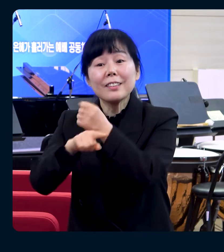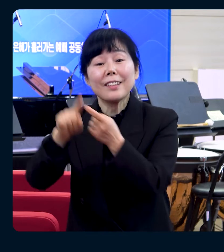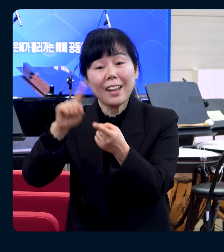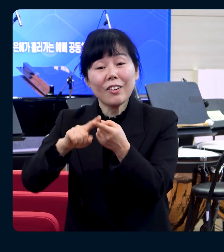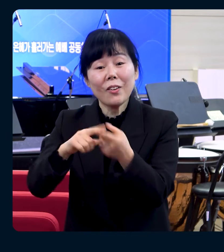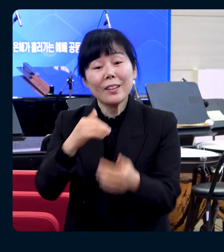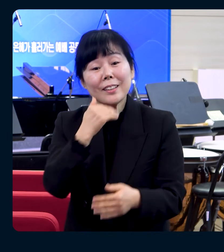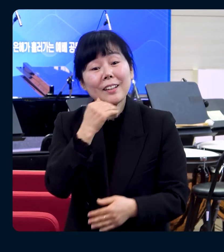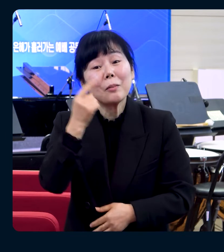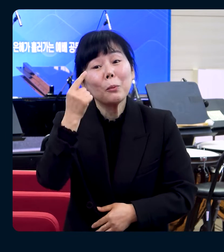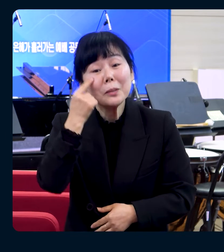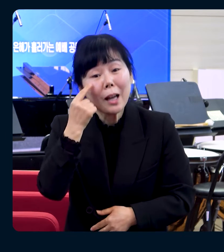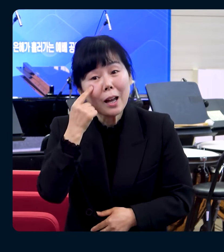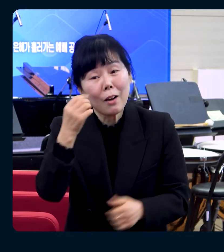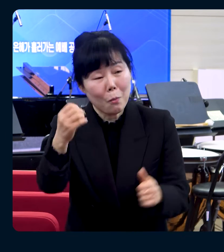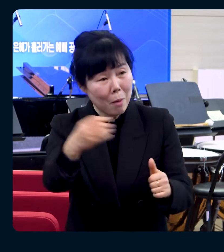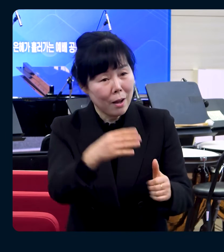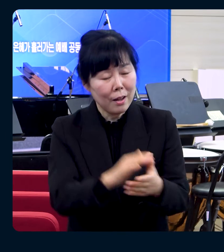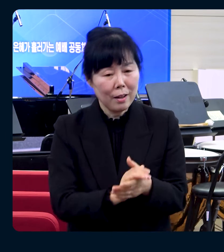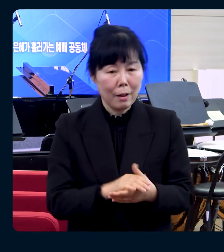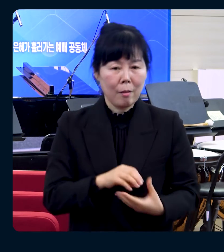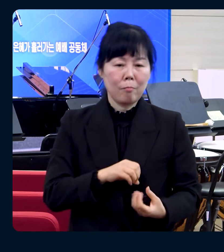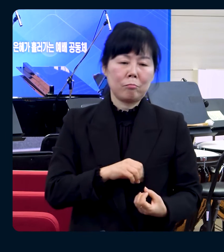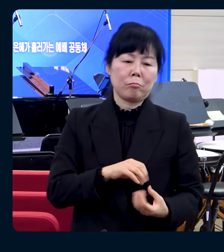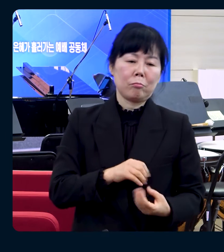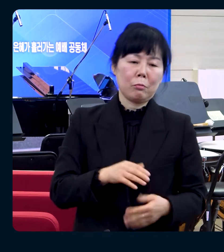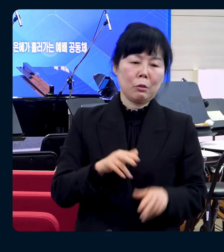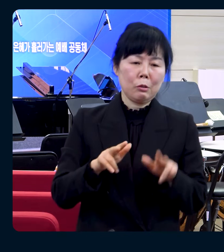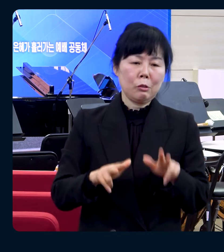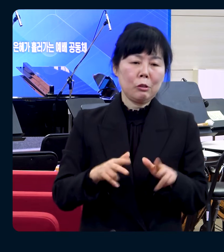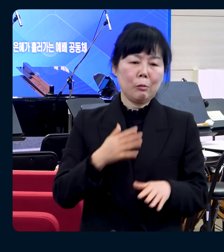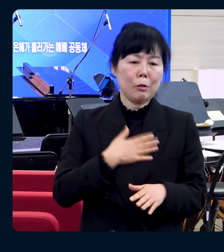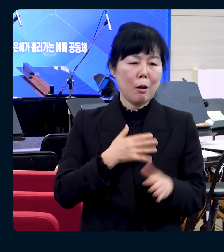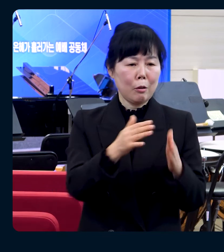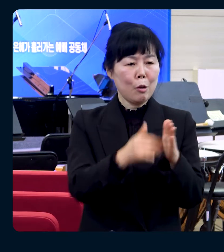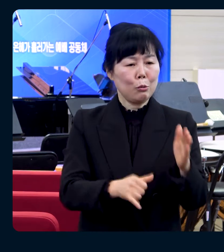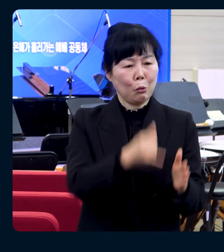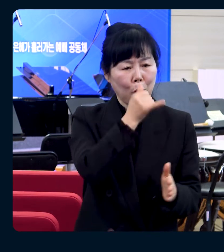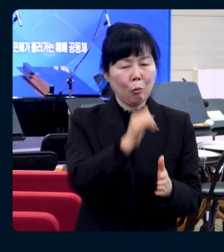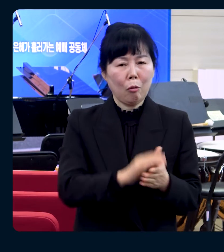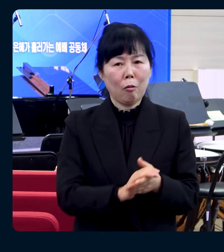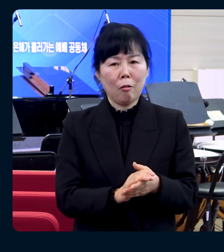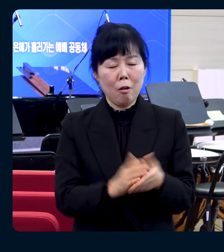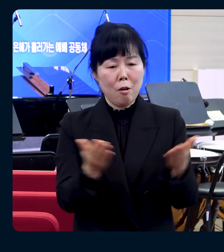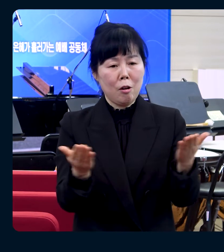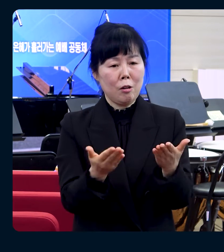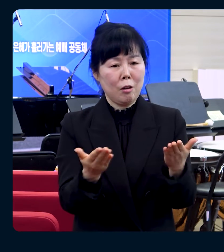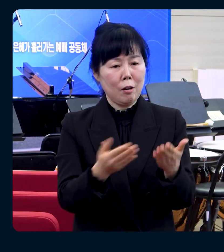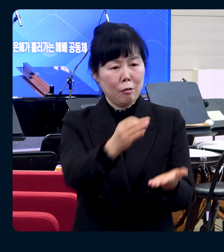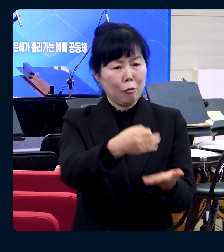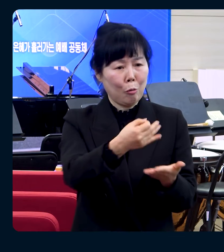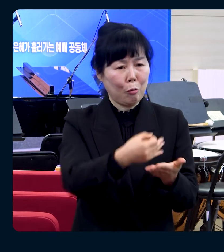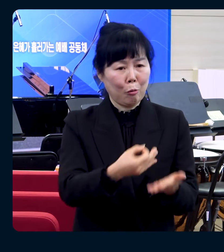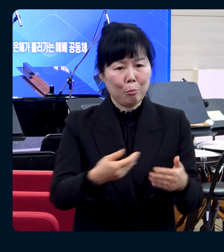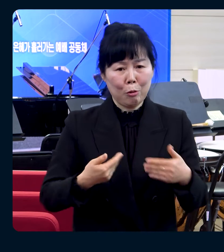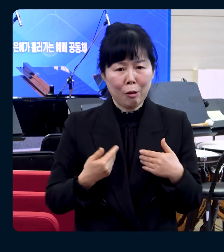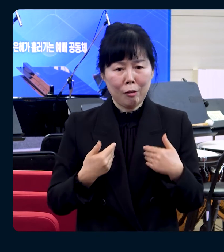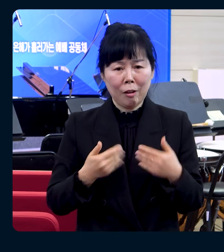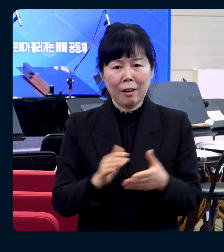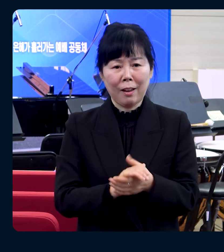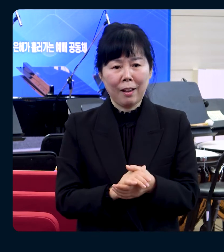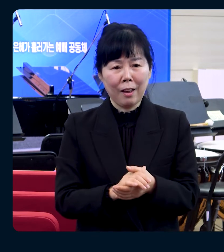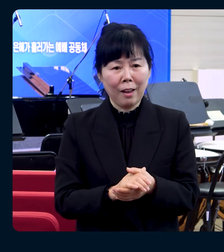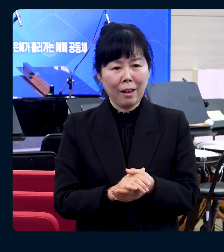이렇게 말하는데 마음속에 한쪽에서는 아니 지금 내가 가족도 딸려 있고 지금 다 그런